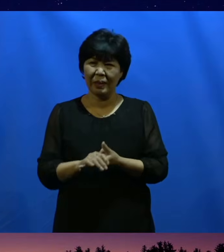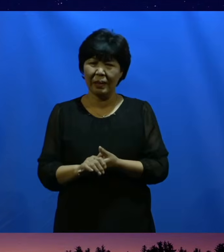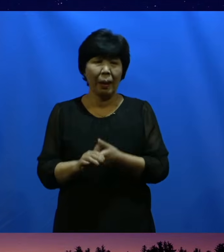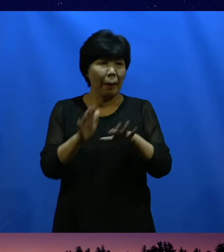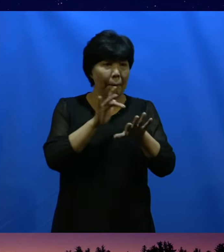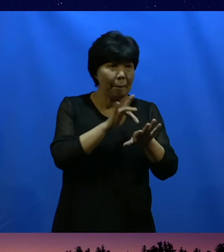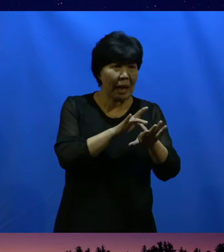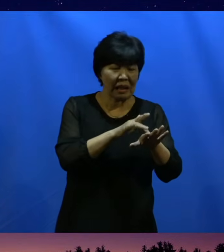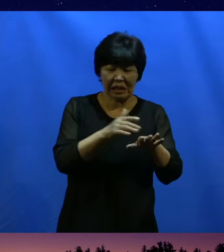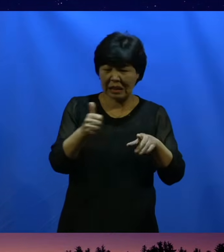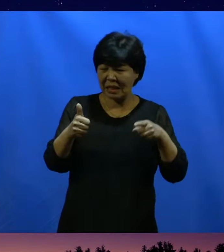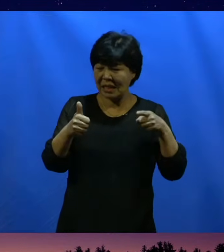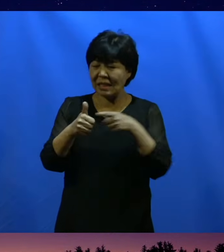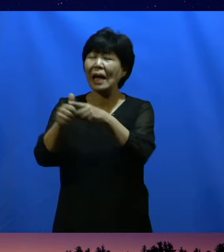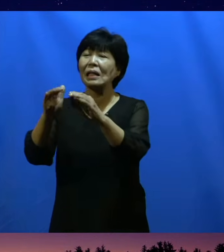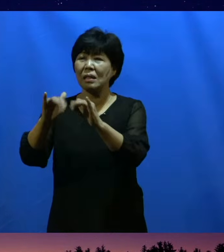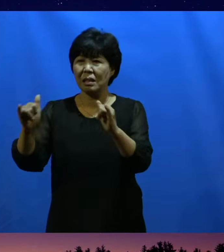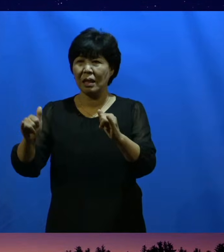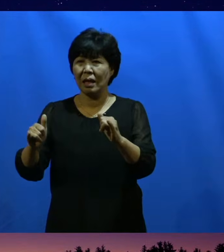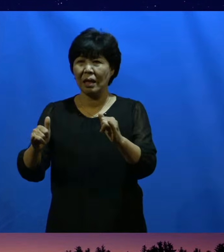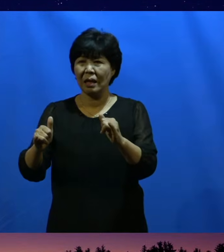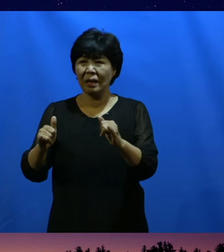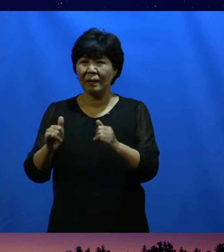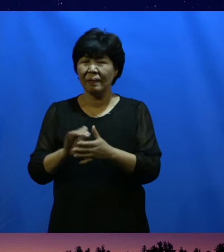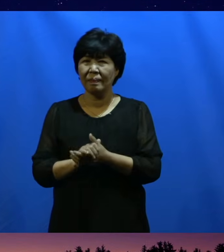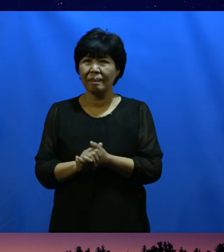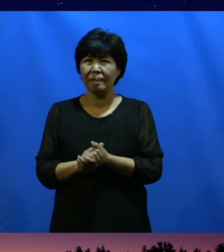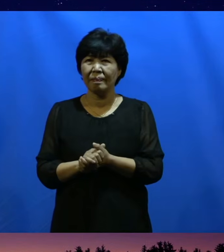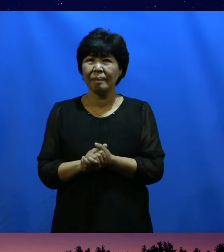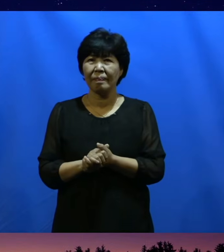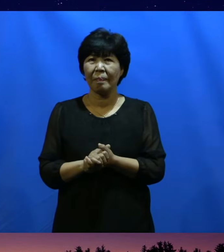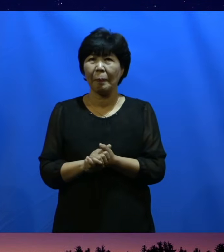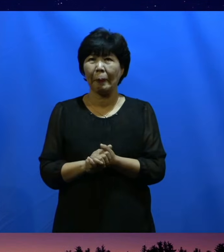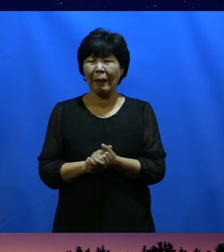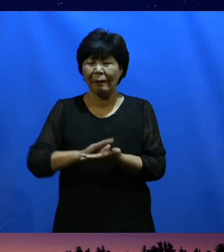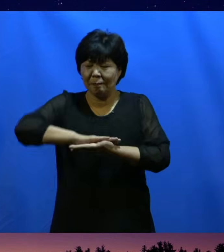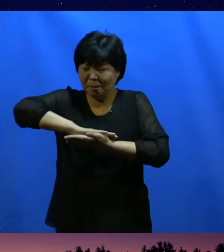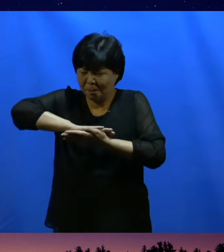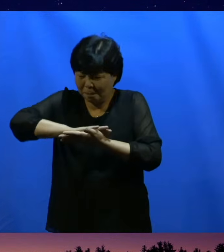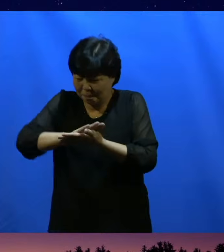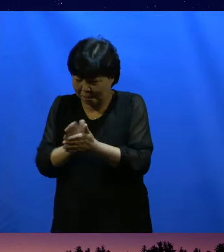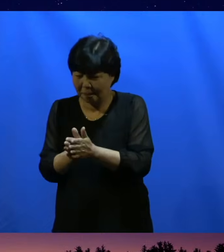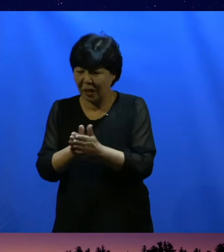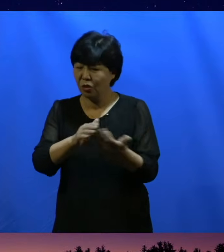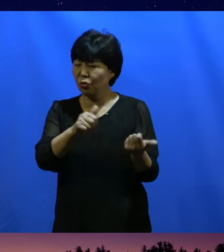잔인합니다. 폭력적입니다. 사정을 봐주지 않습니다. 짓 이겨버립니다.